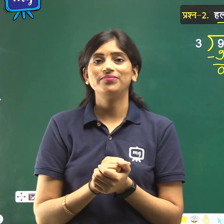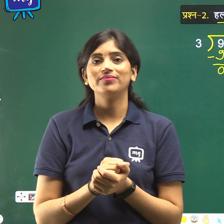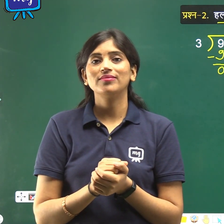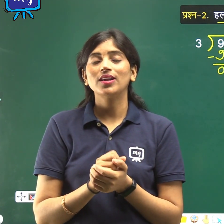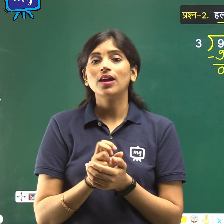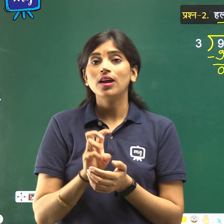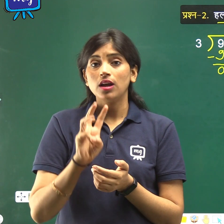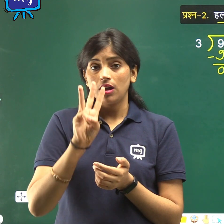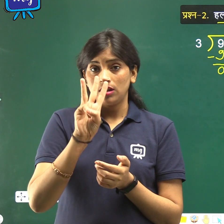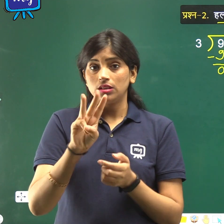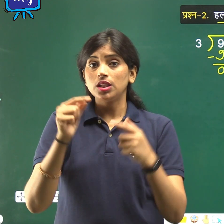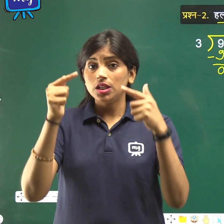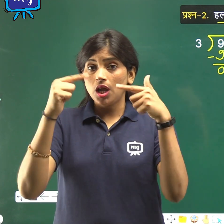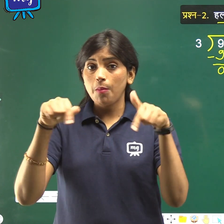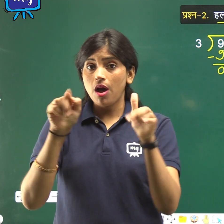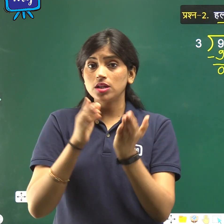3 का भाग जाता है क्या